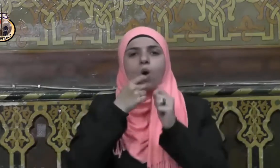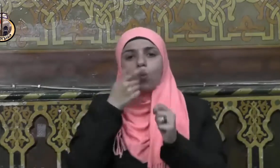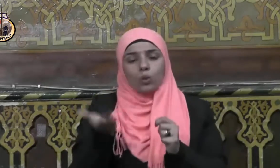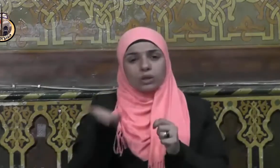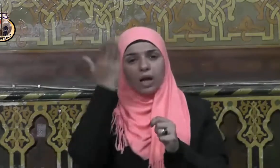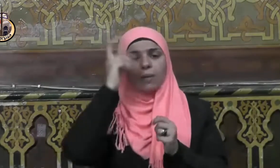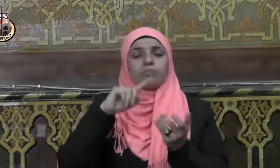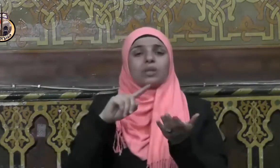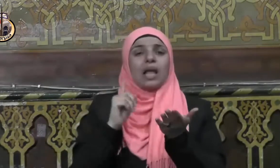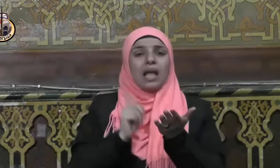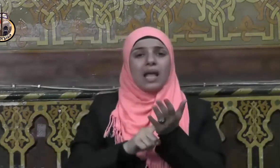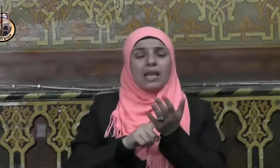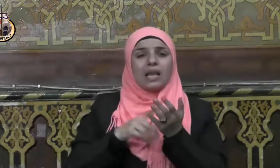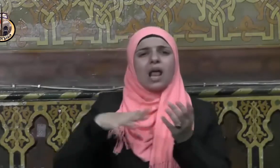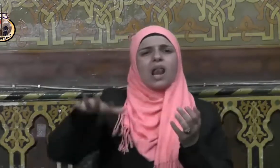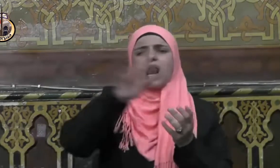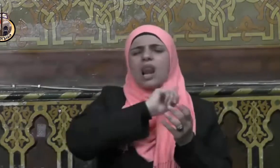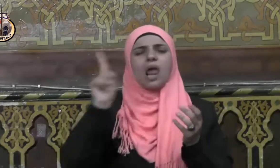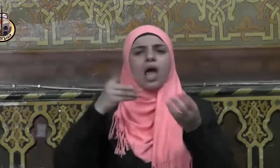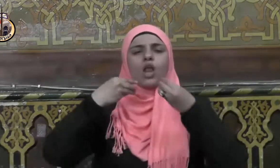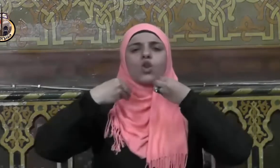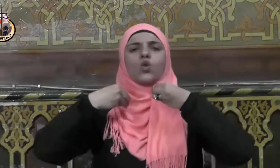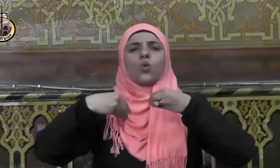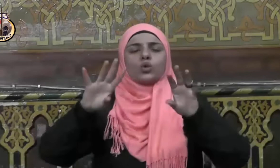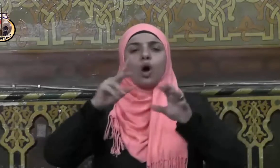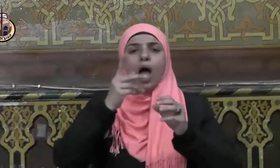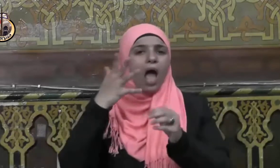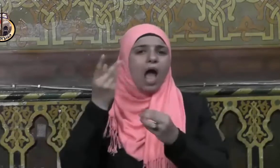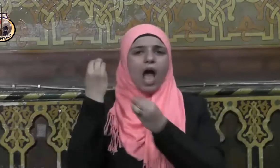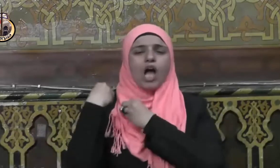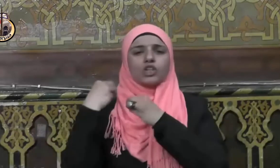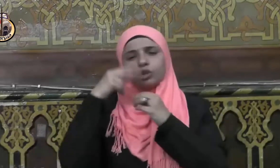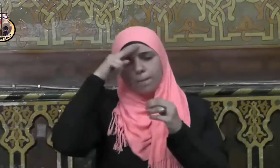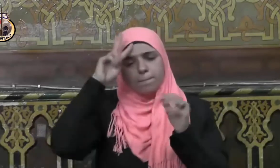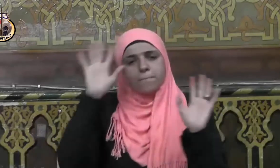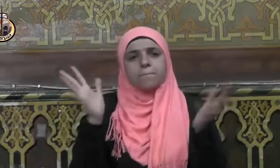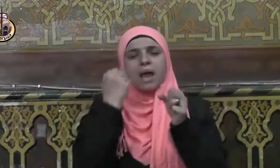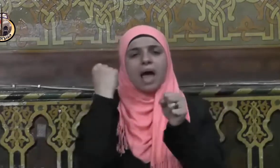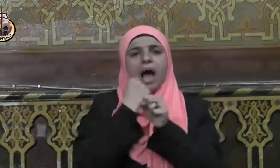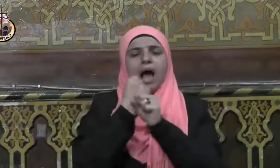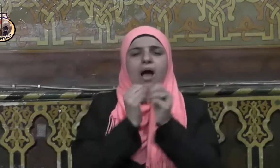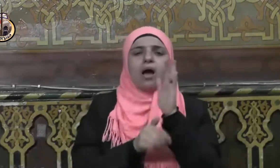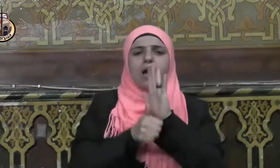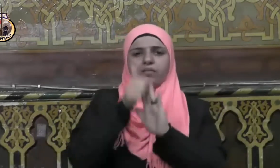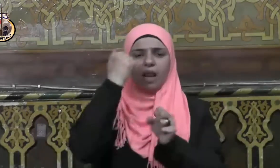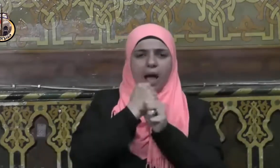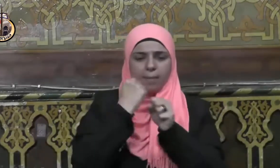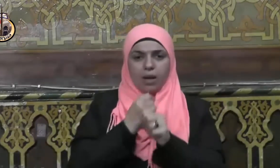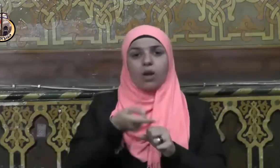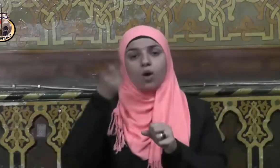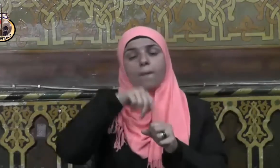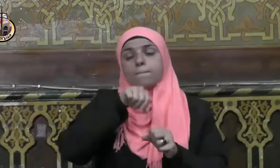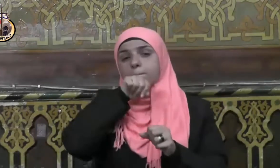إنا لا نضيع أجر من أحسن عملا. ويقول نبينا صلى الله عليه